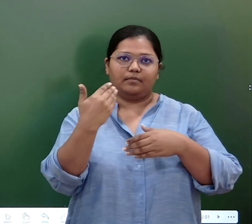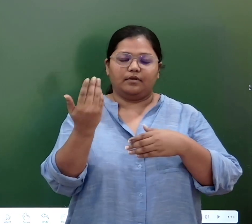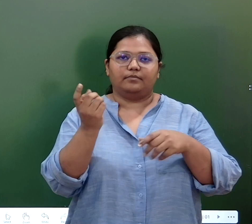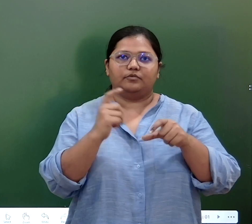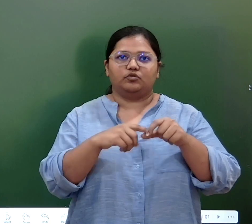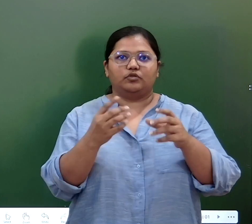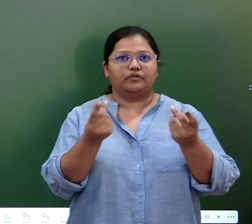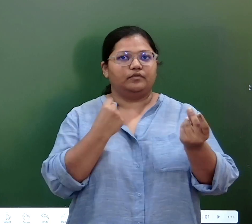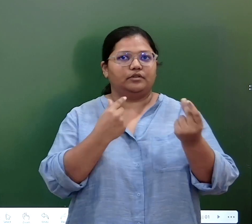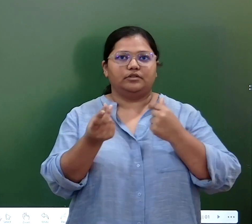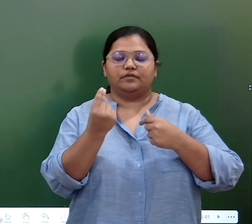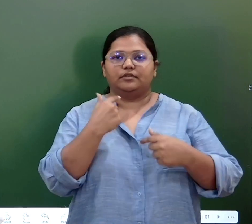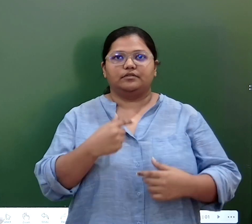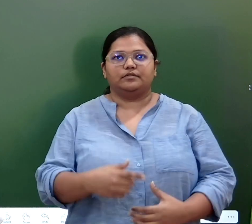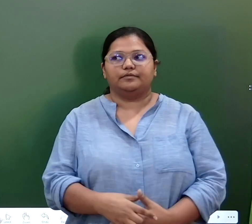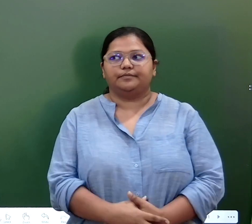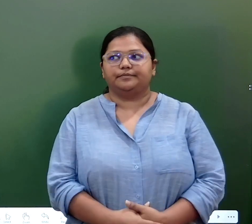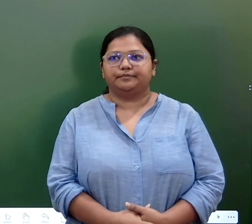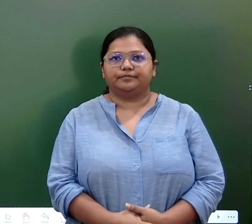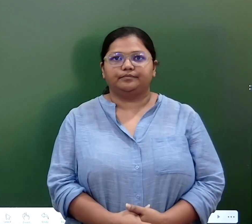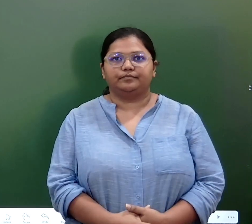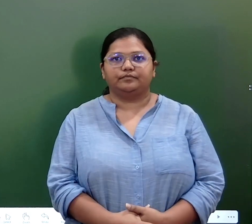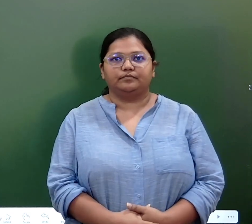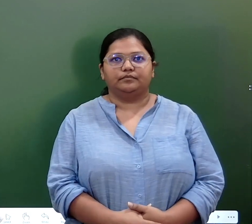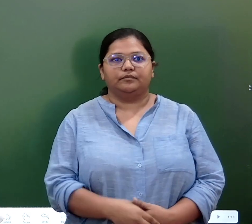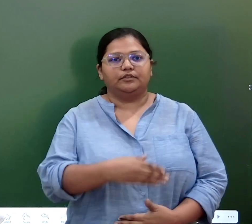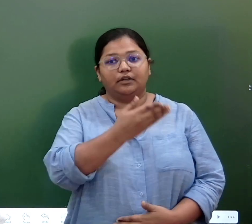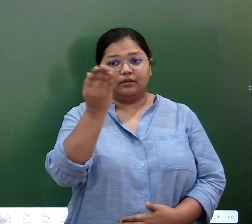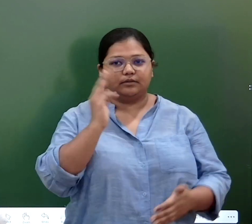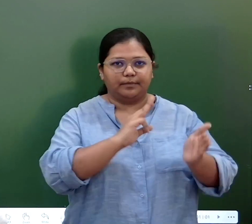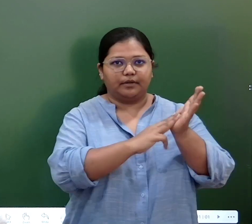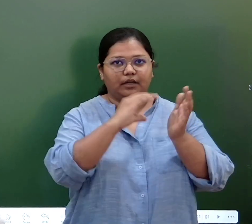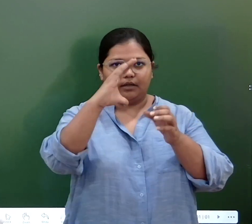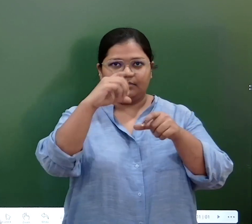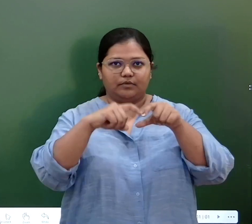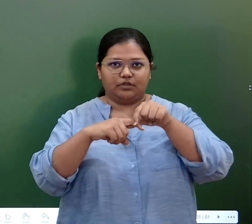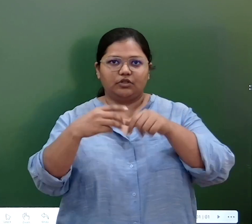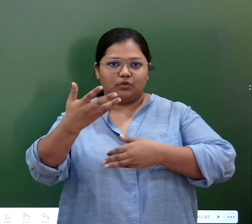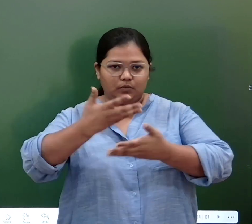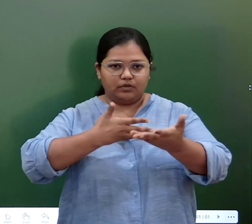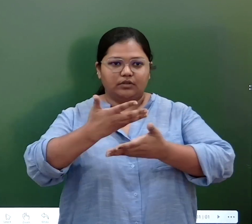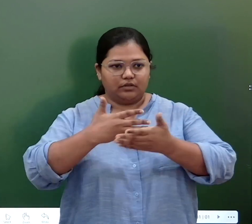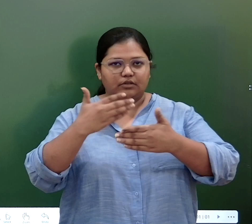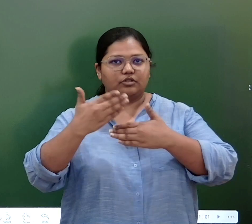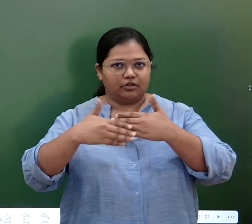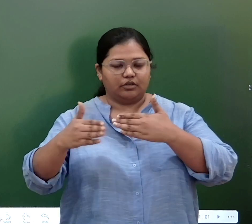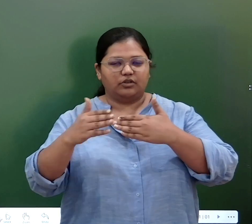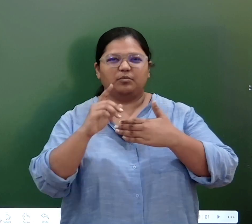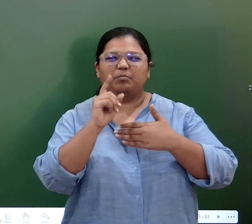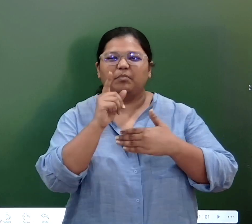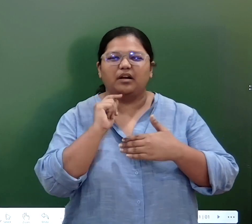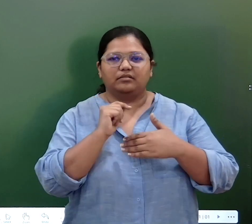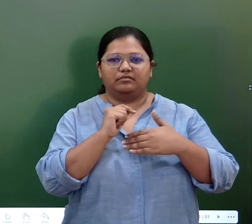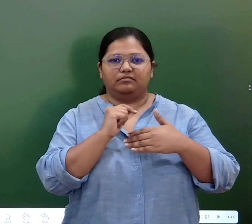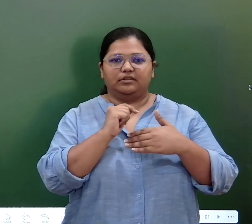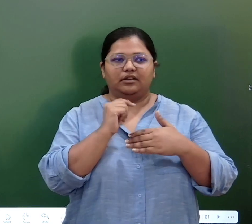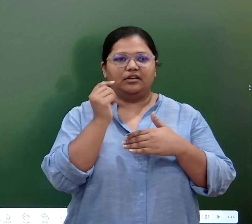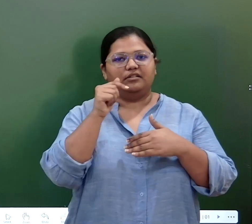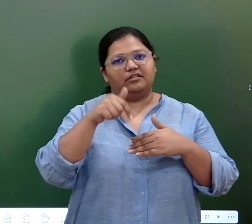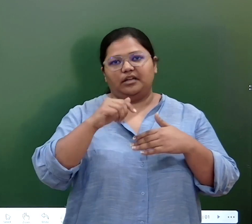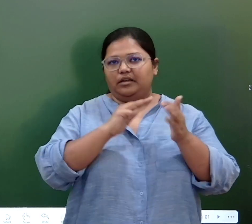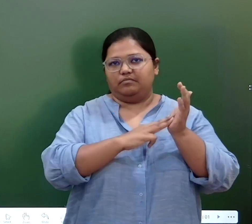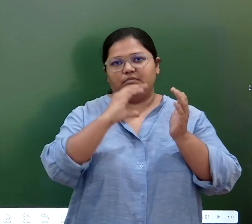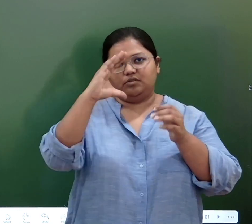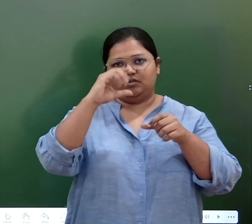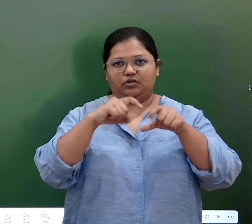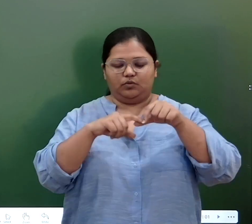आप लोगों का एमसीक्यू होने का था बट एमसीक्यू नहीं हो पाया है बिकॉज आपकी जब लाइव क्लास होगी तो